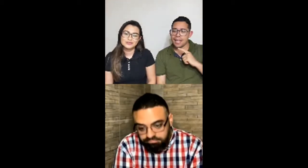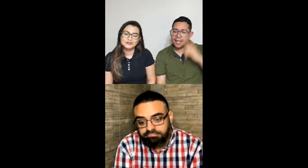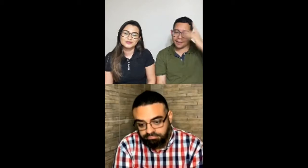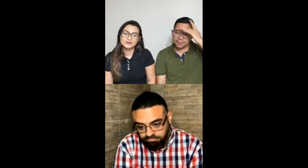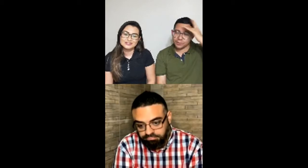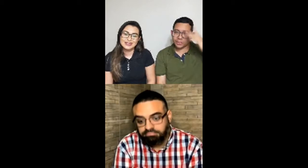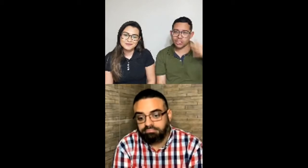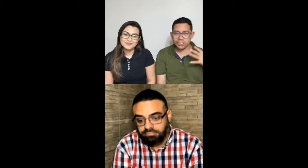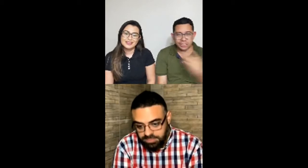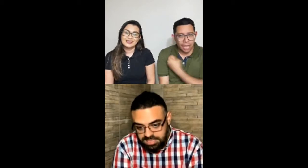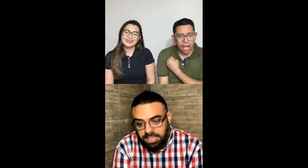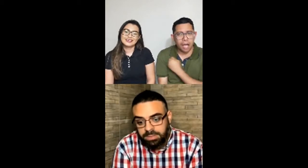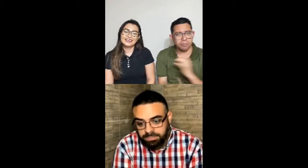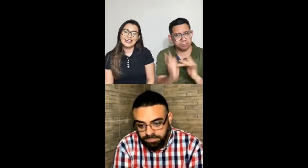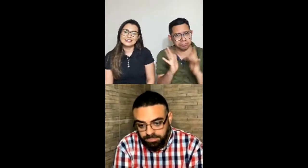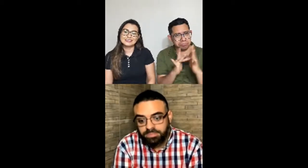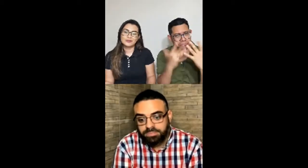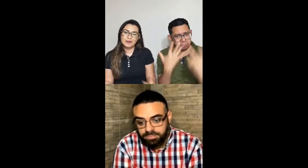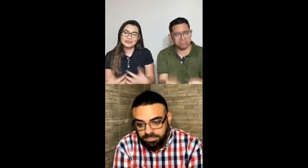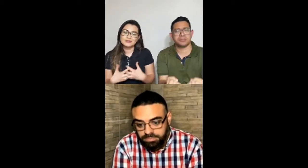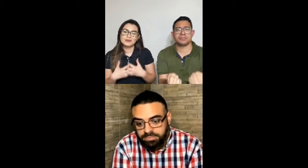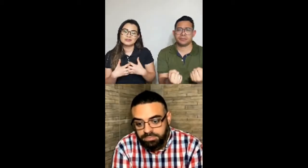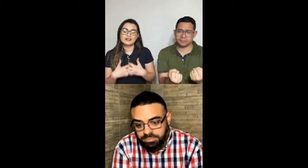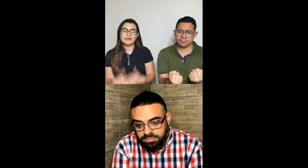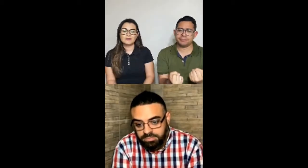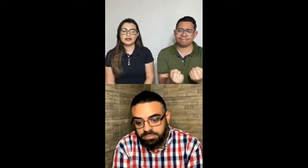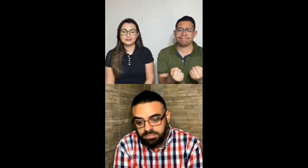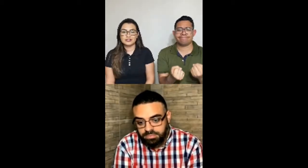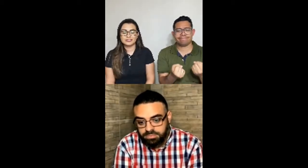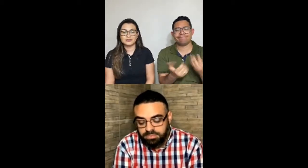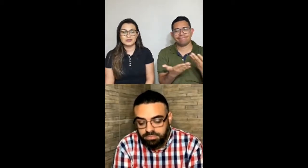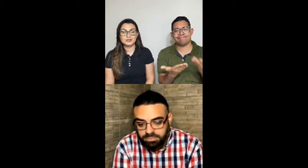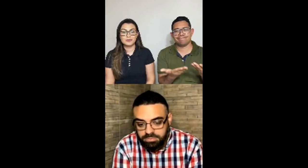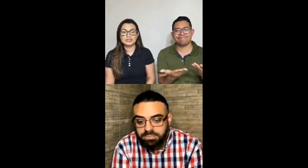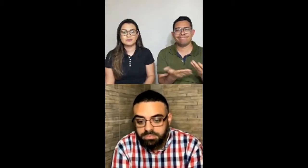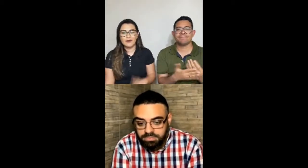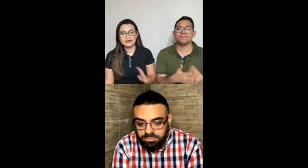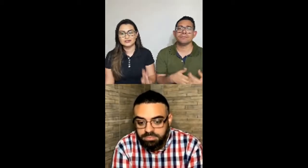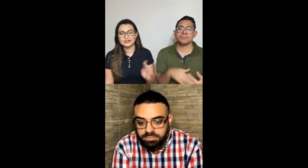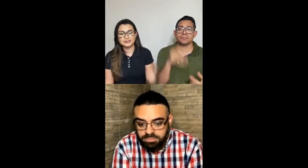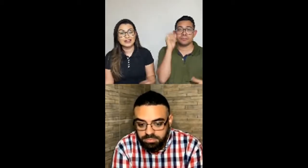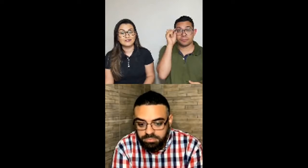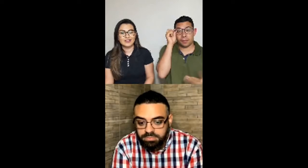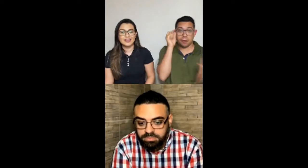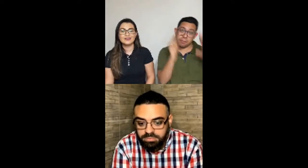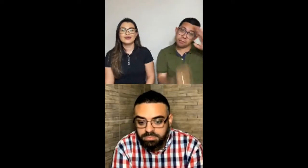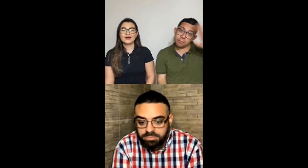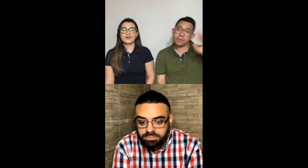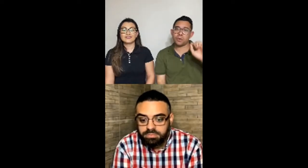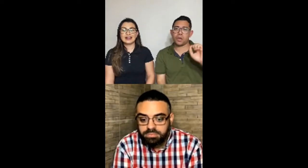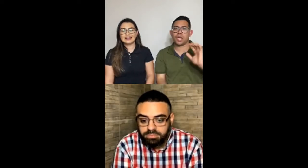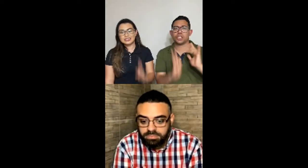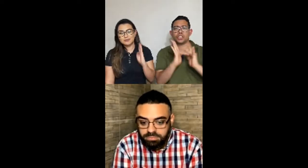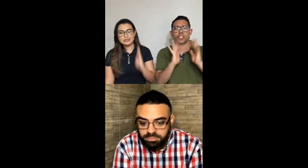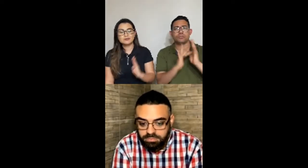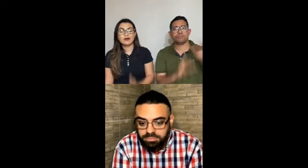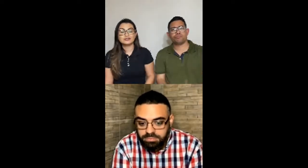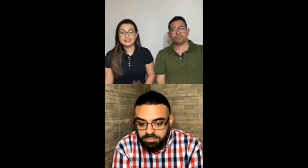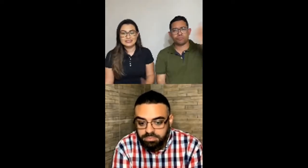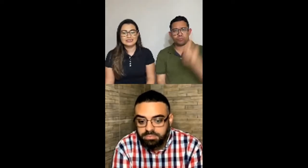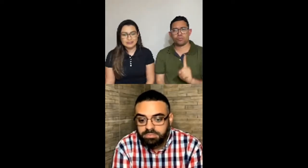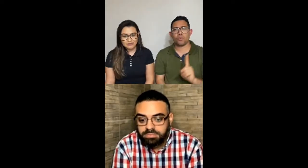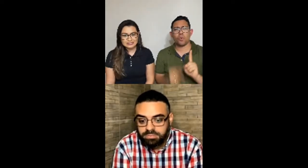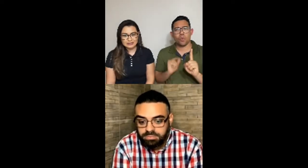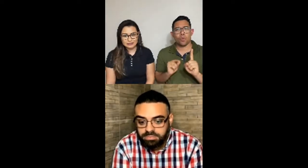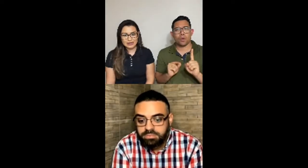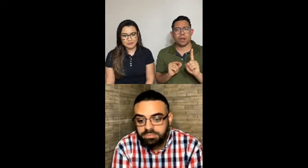recebendo Jesus, né? E aí sendo participantes da família de Cristo. Eu acho que o principal é isso. Jesus, ele veio com a finalidade principal de